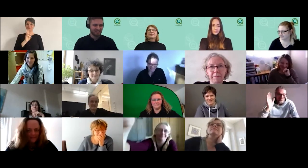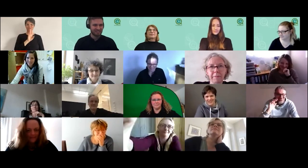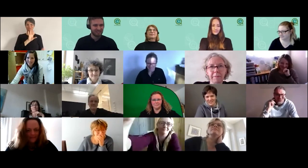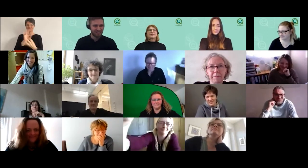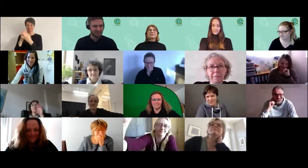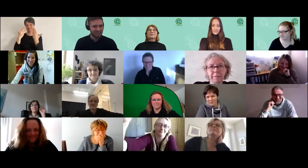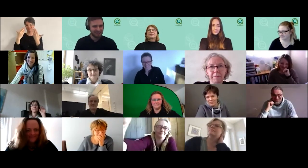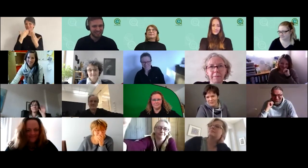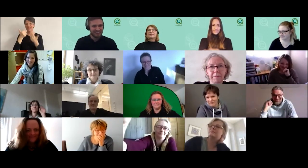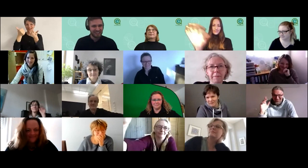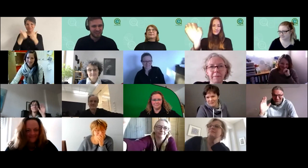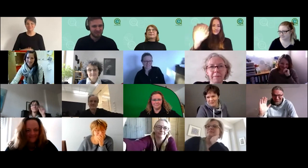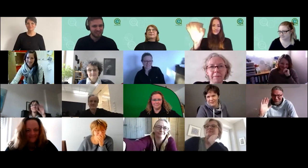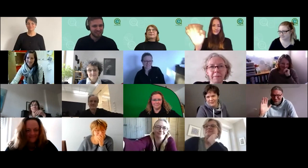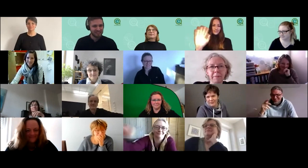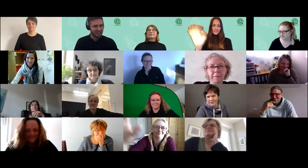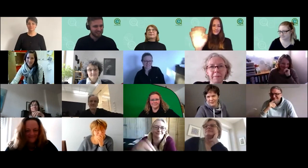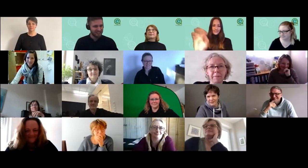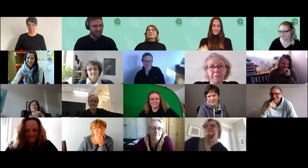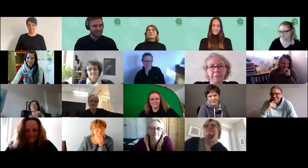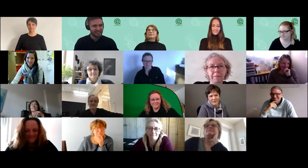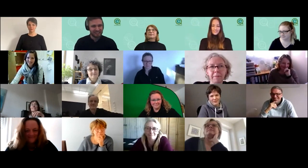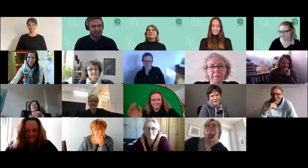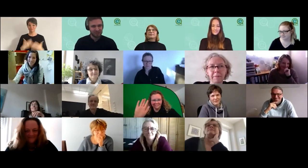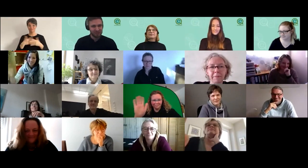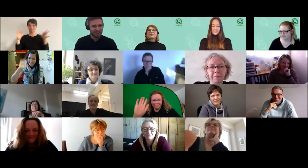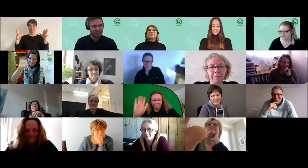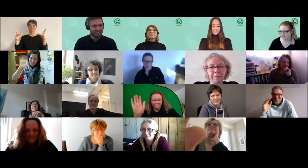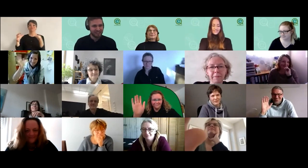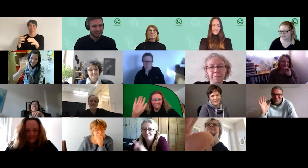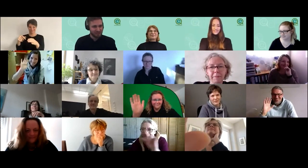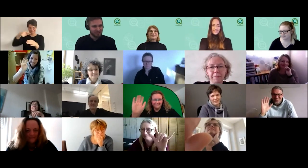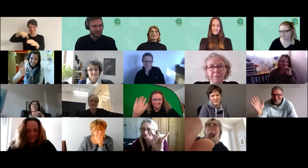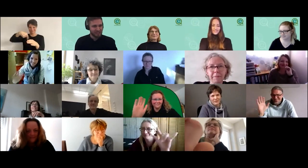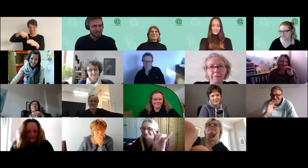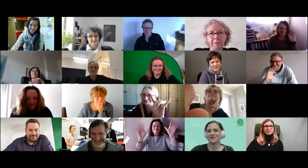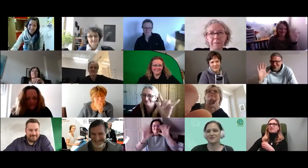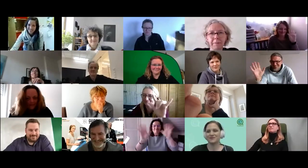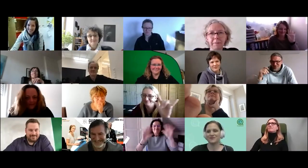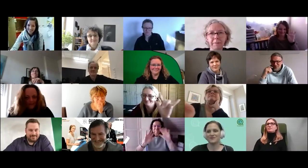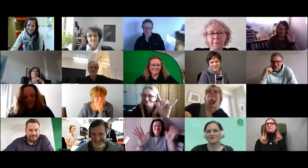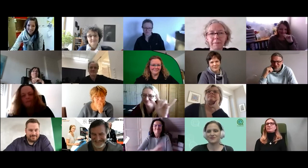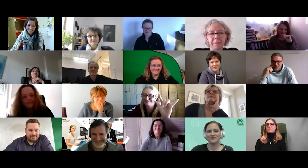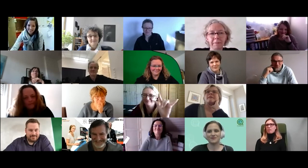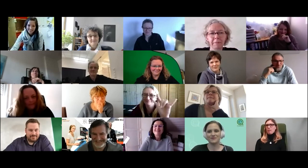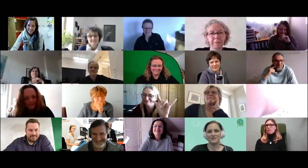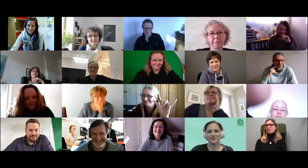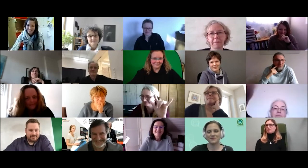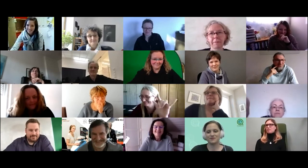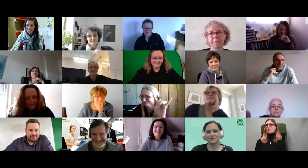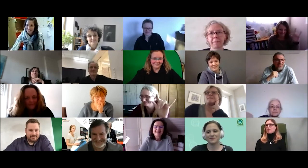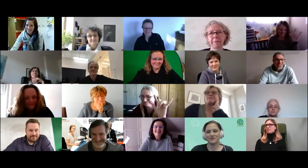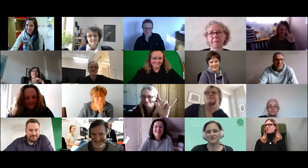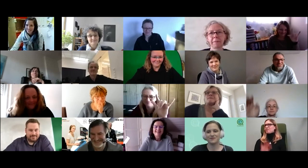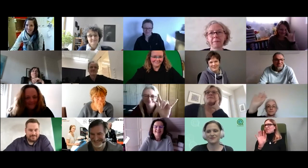schön. Wunderbar. Sie sind der harte Kern, der noch durchgehalten hat. Die 48 von den zwischenzeitlich